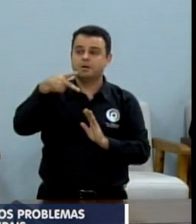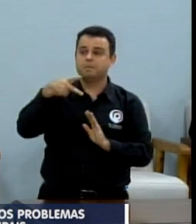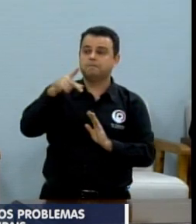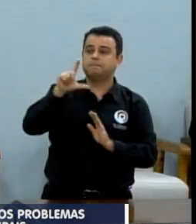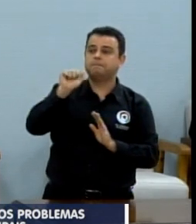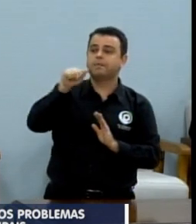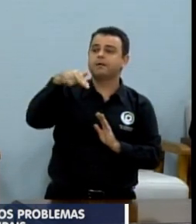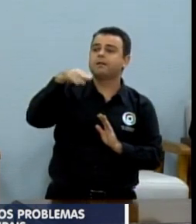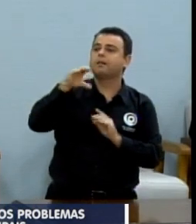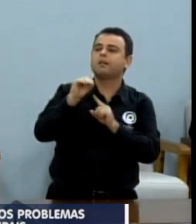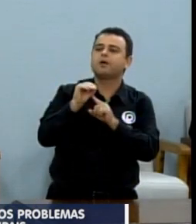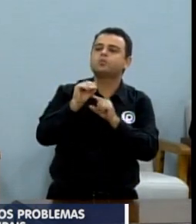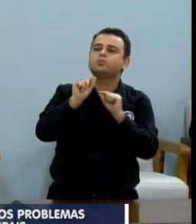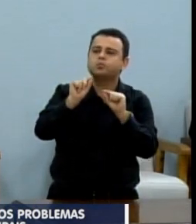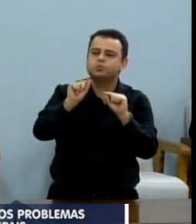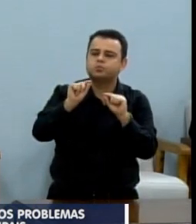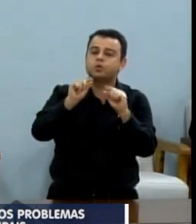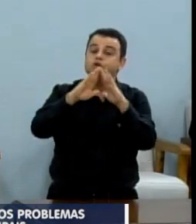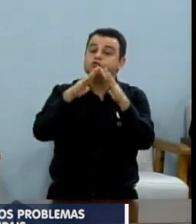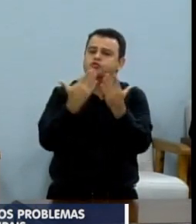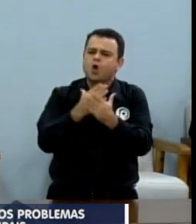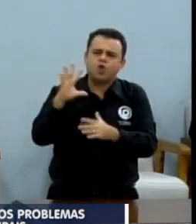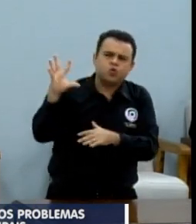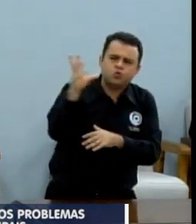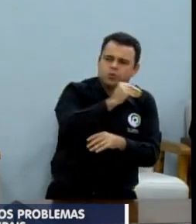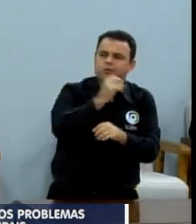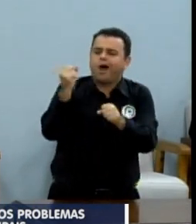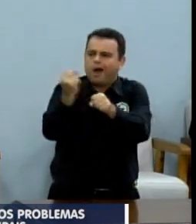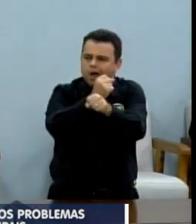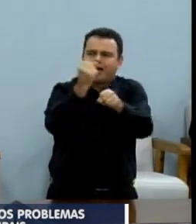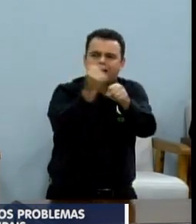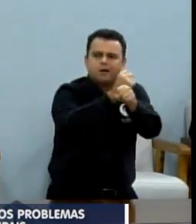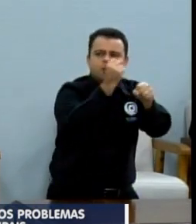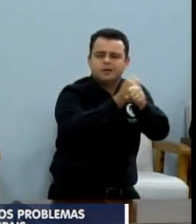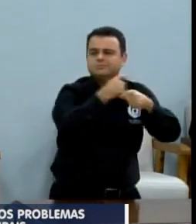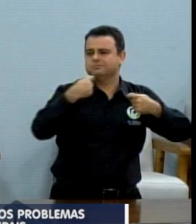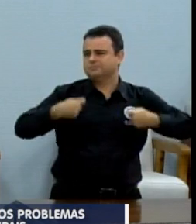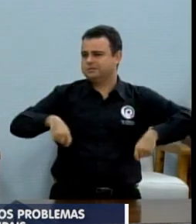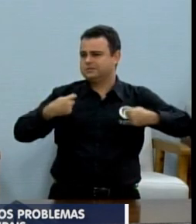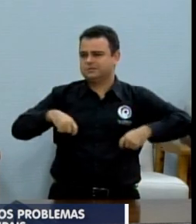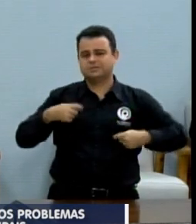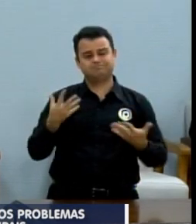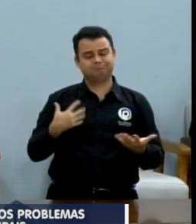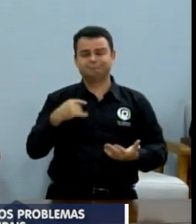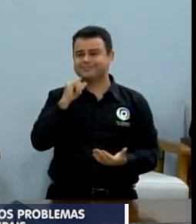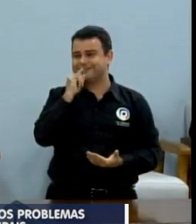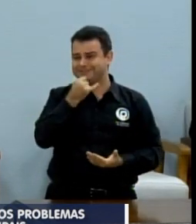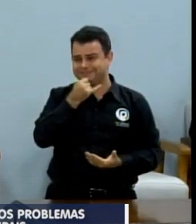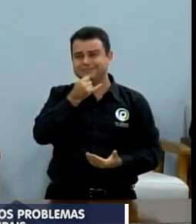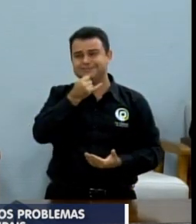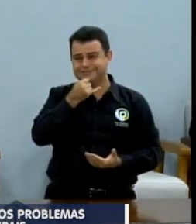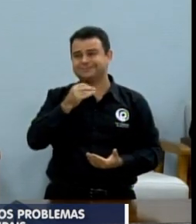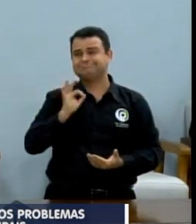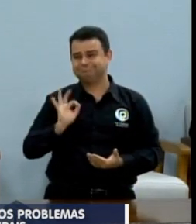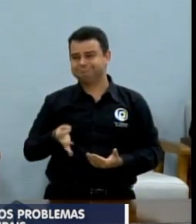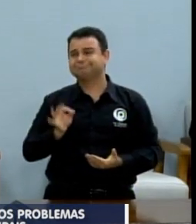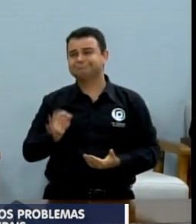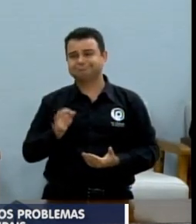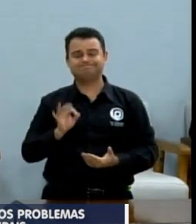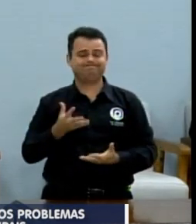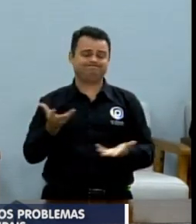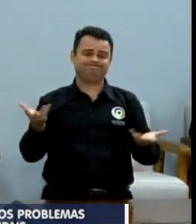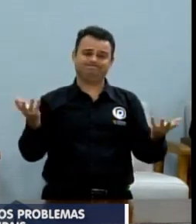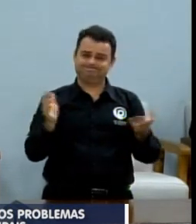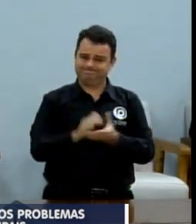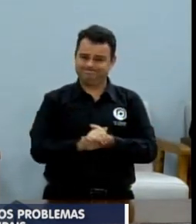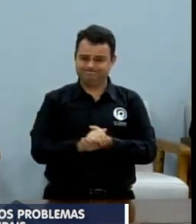de reforma e manutenção das escolas públicas municipais é muito triste o que tá acontecendo não